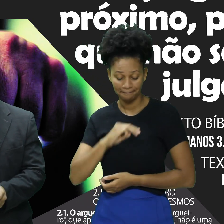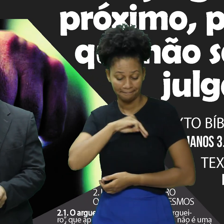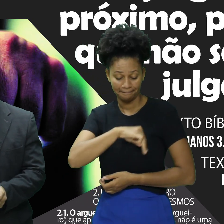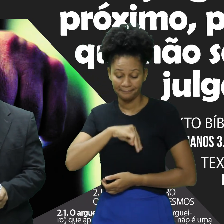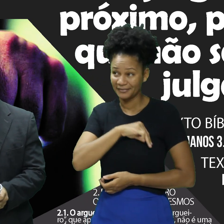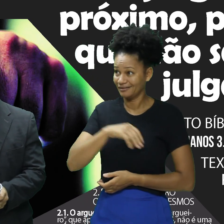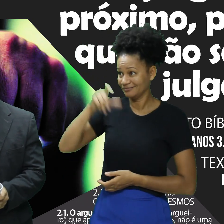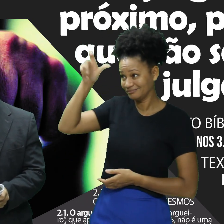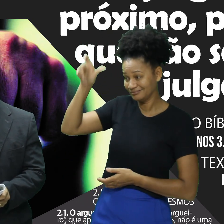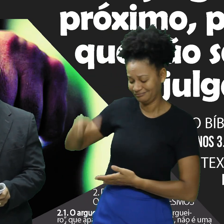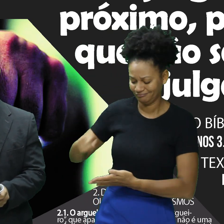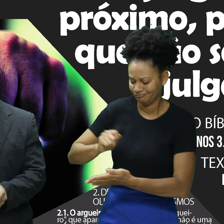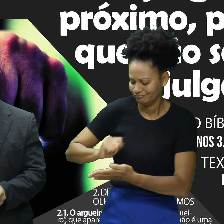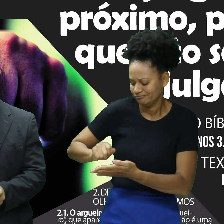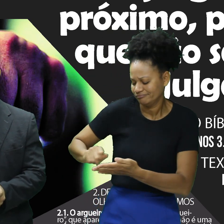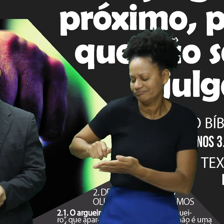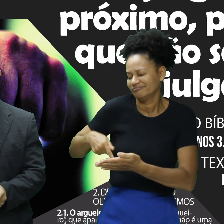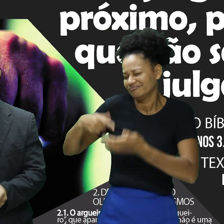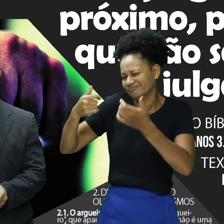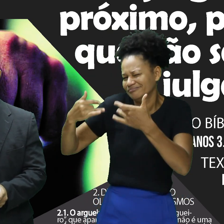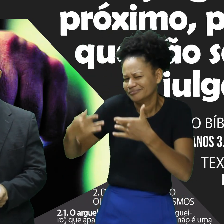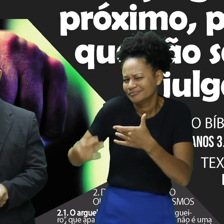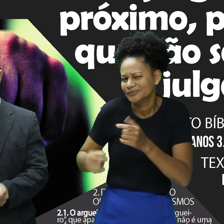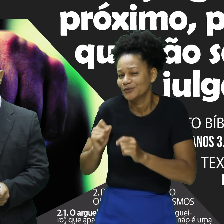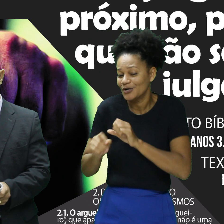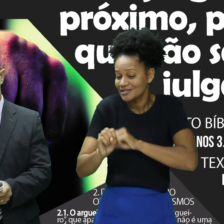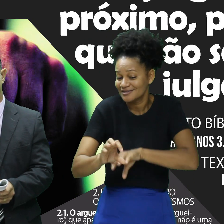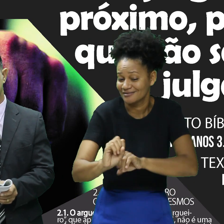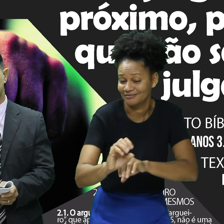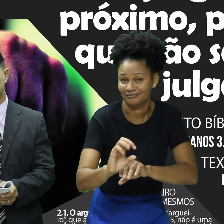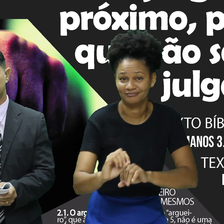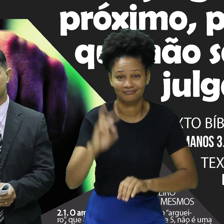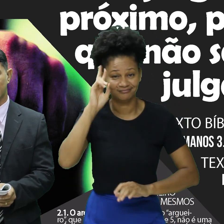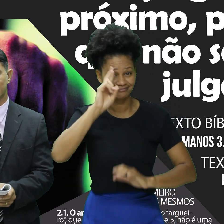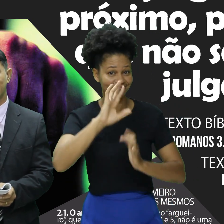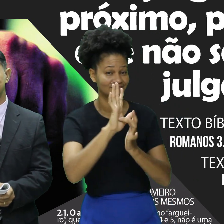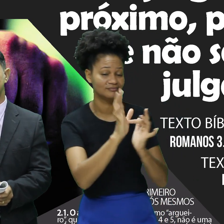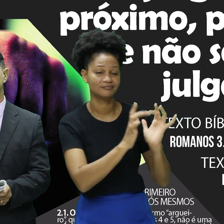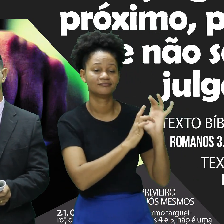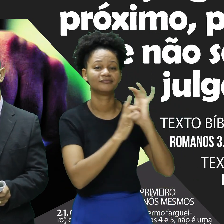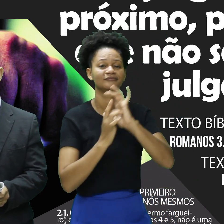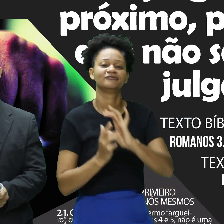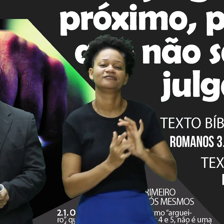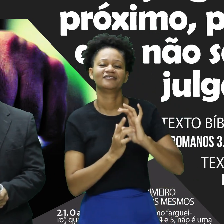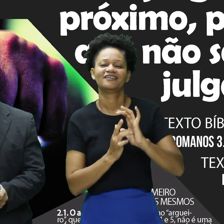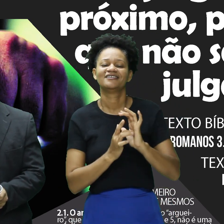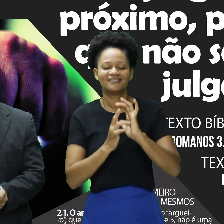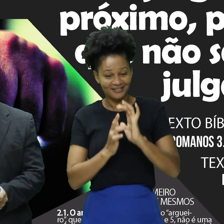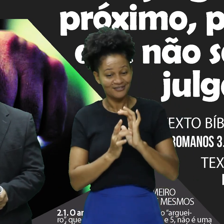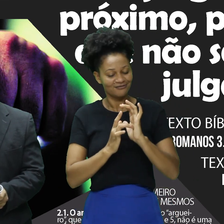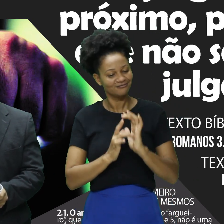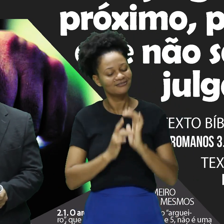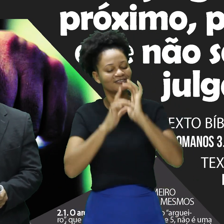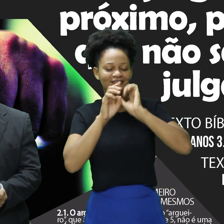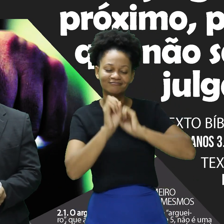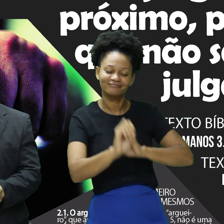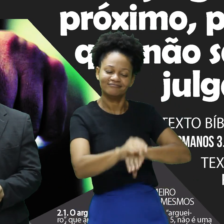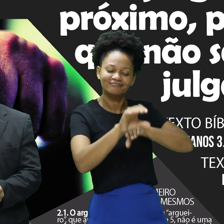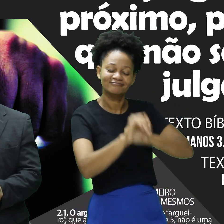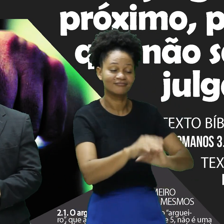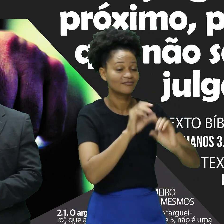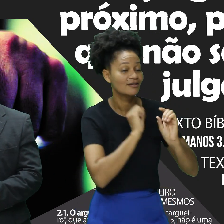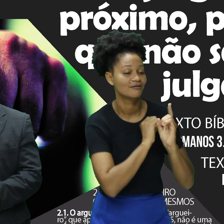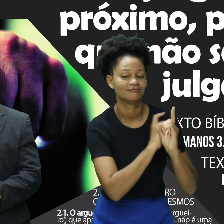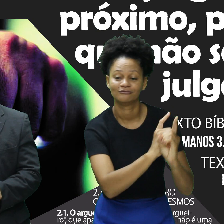Mateus relata os ensinamentos de Jesus. Então, Jesus está ensinando os discípulos como